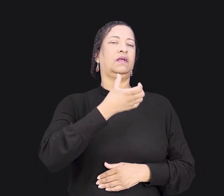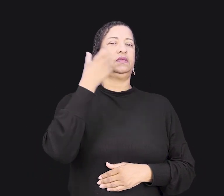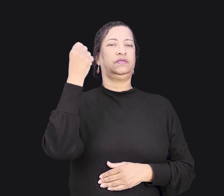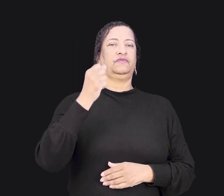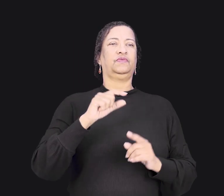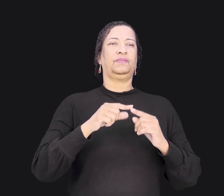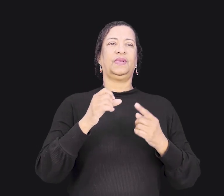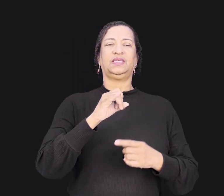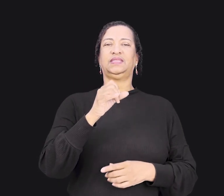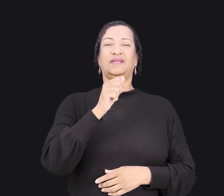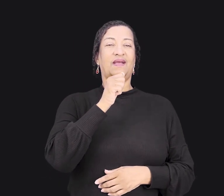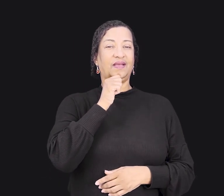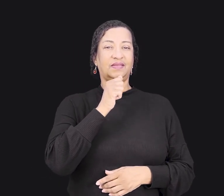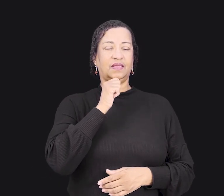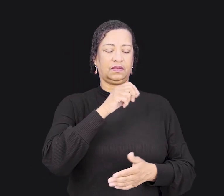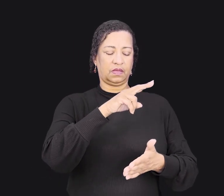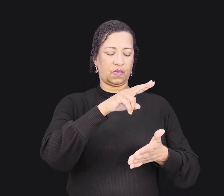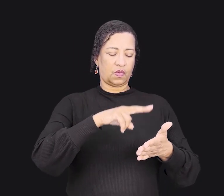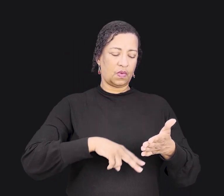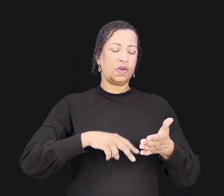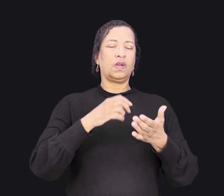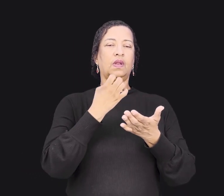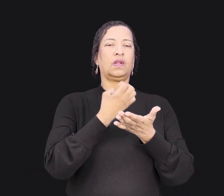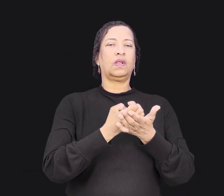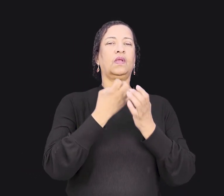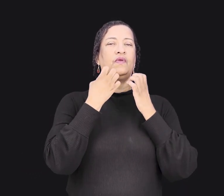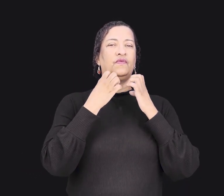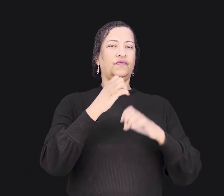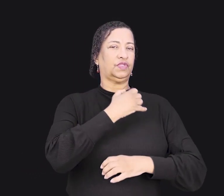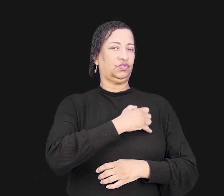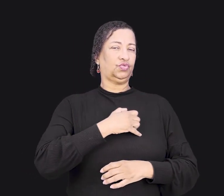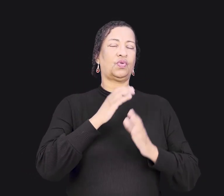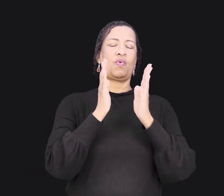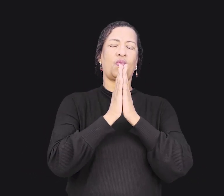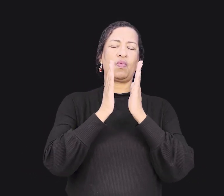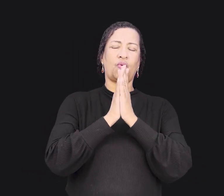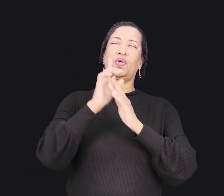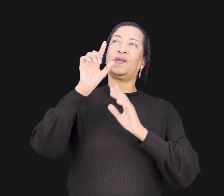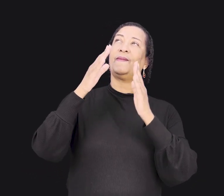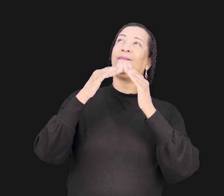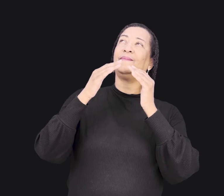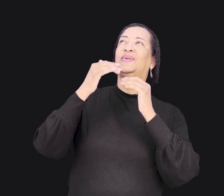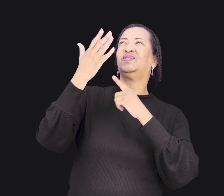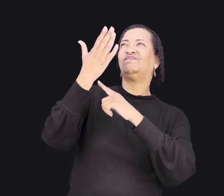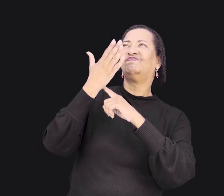é, leia o Evangelho de João e ore a Deus pedindo que Ele o ajude a entender a sua palavra.